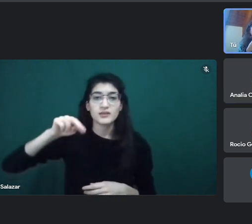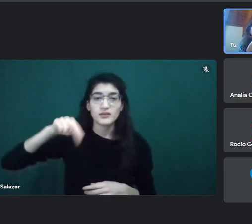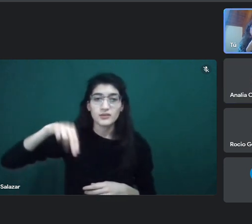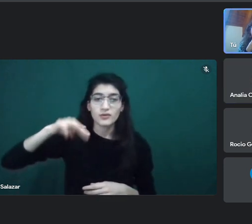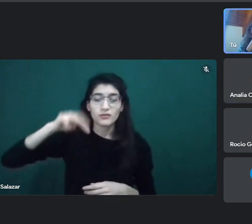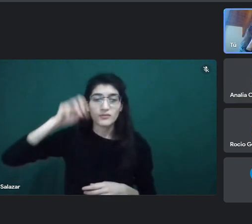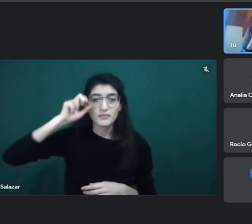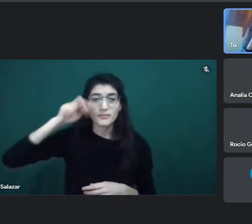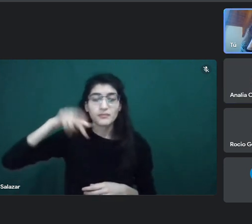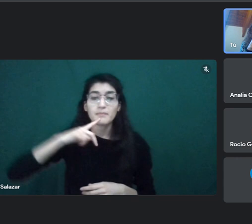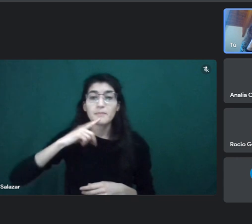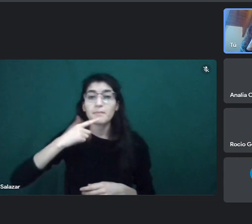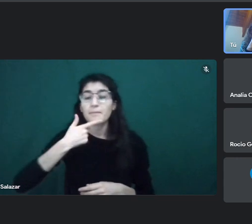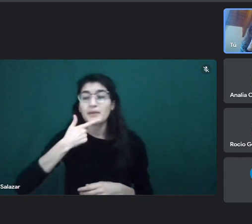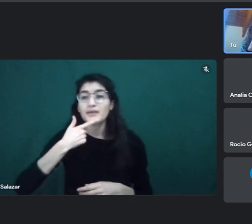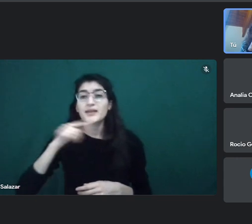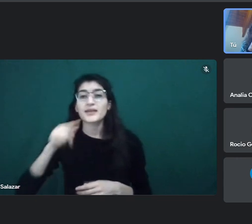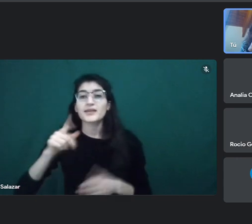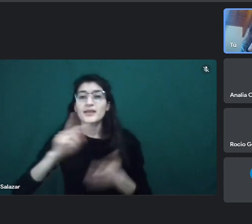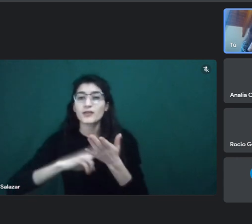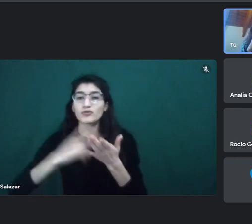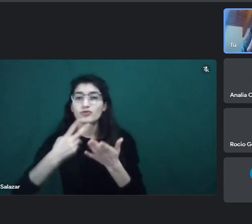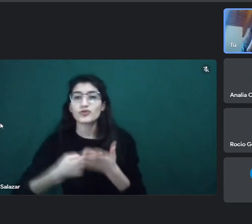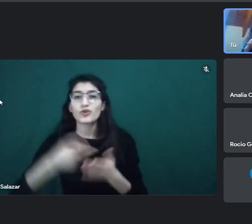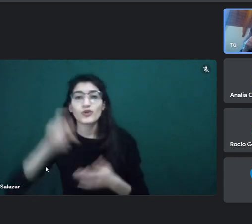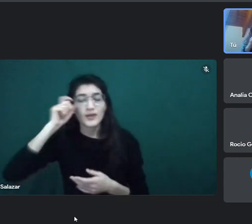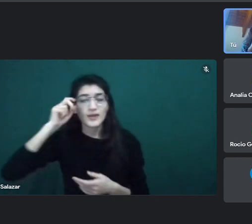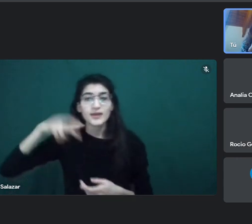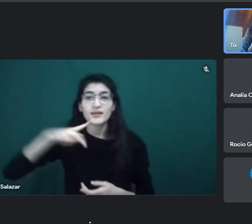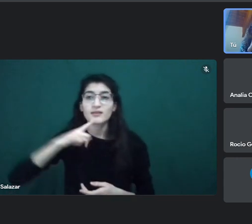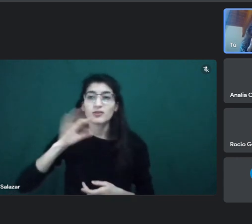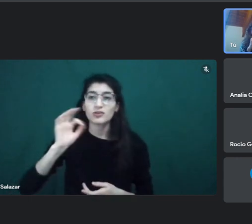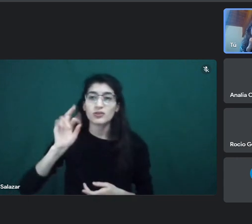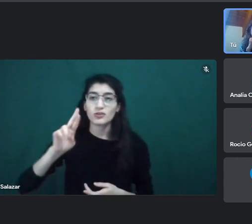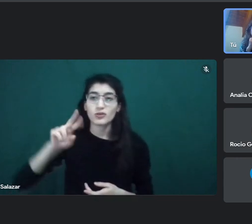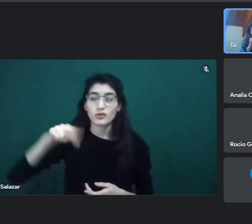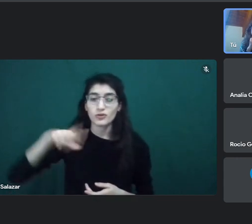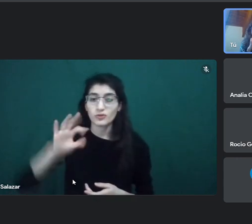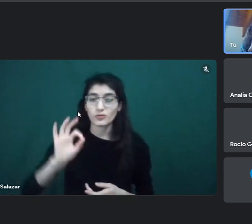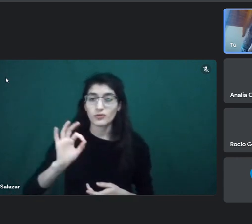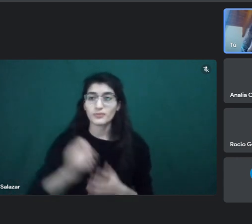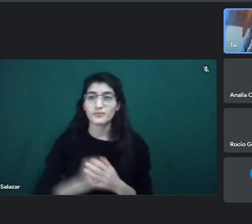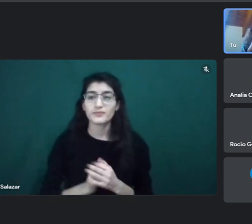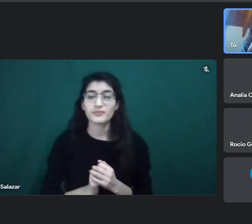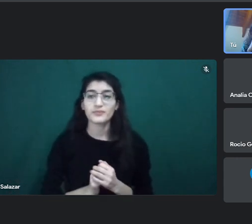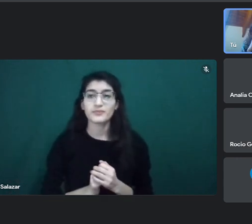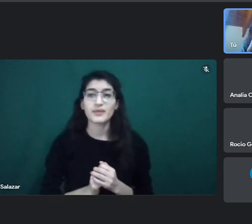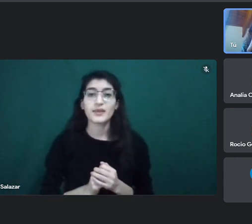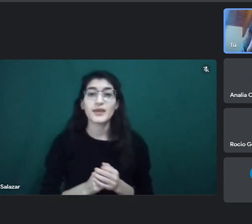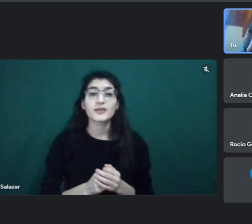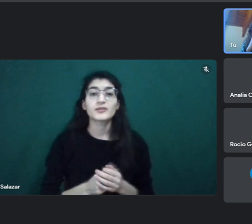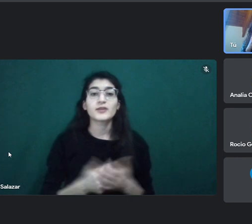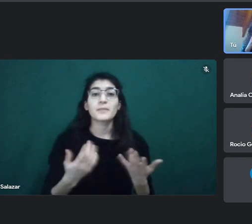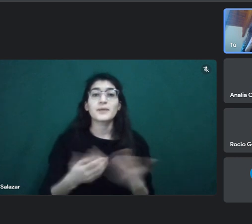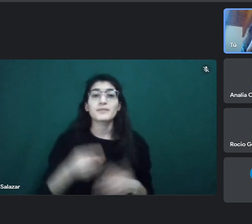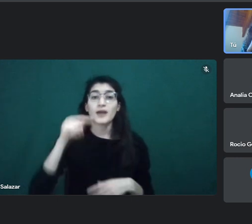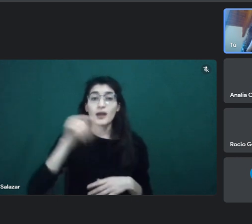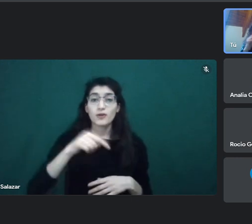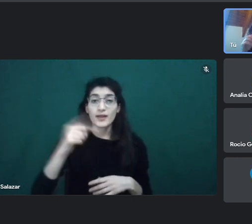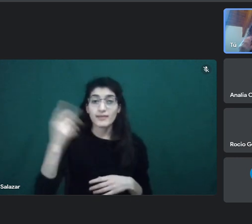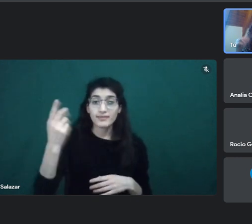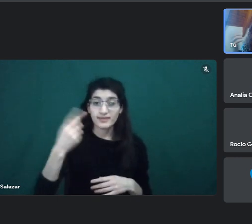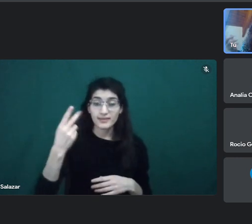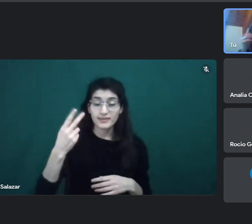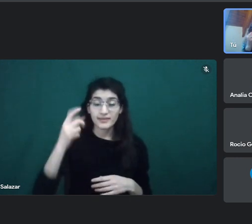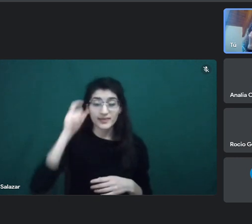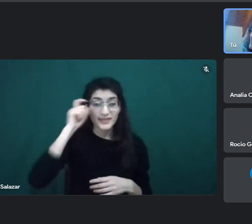muy bien, todo ese vocabulario, ¿sí? Entonces, bueno, a ver unos 10 minutos y corregimos este texto